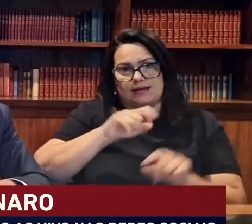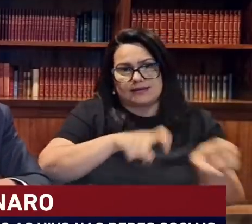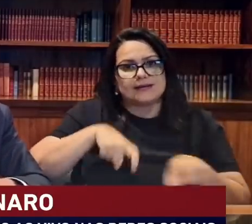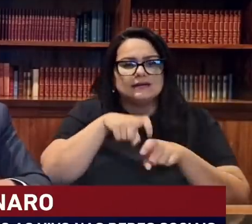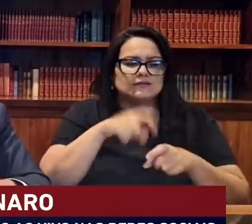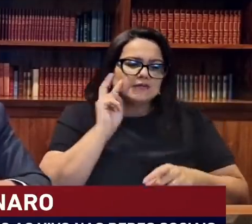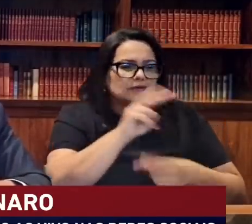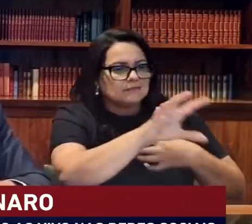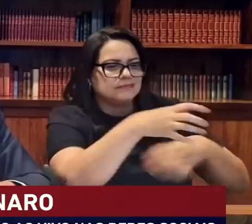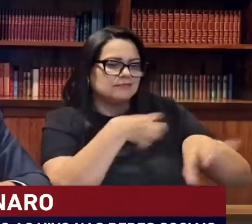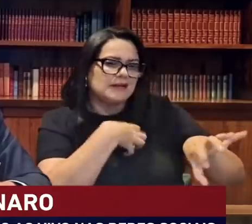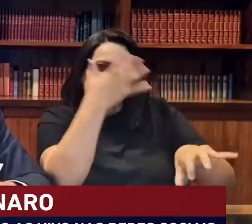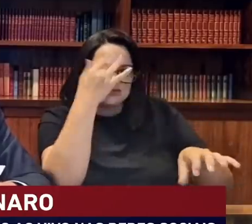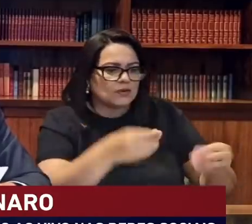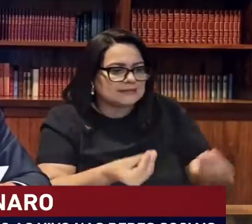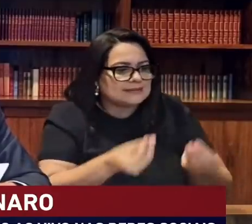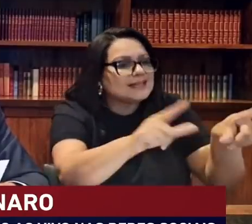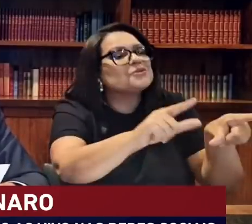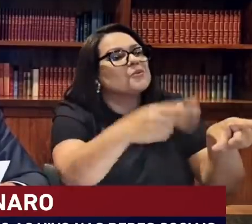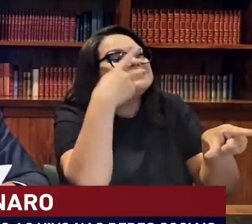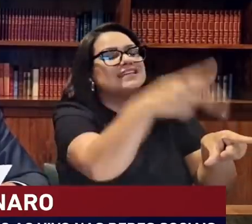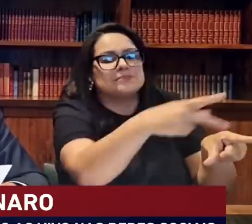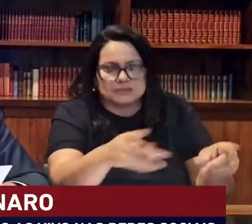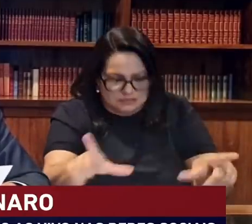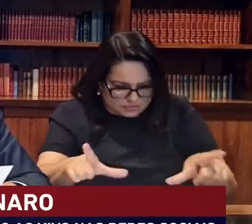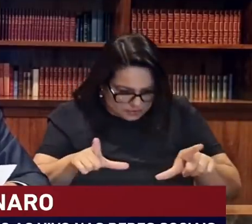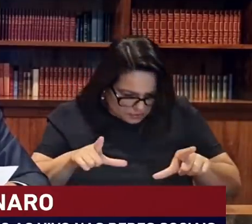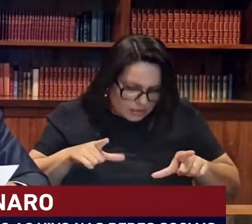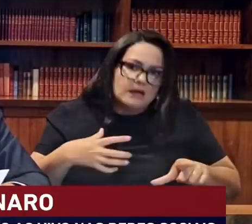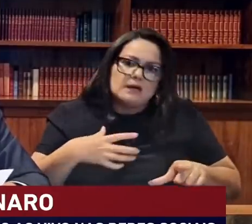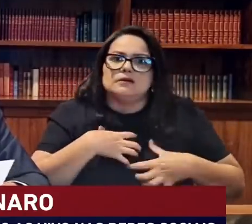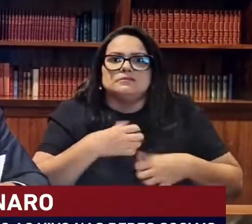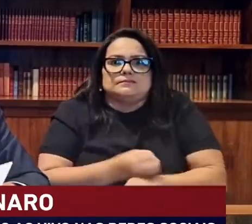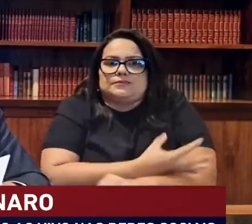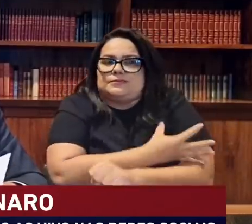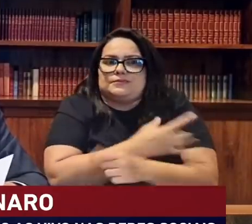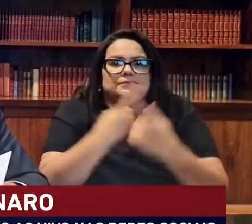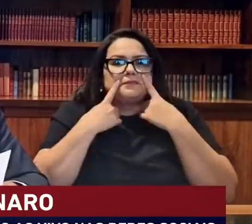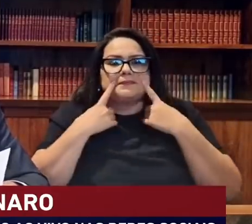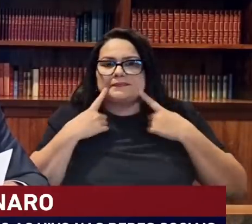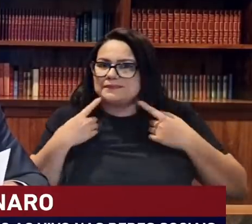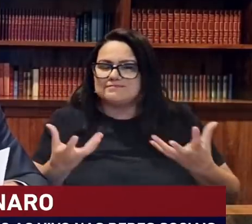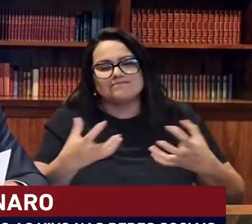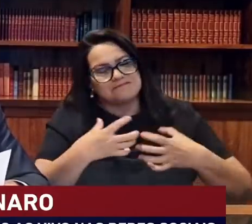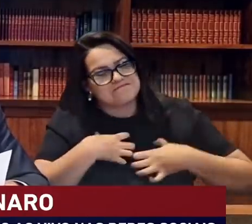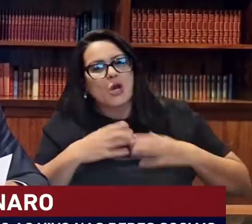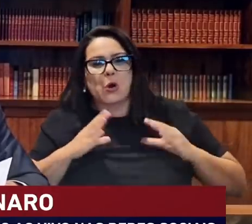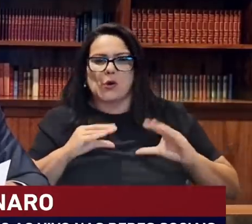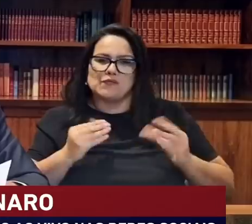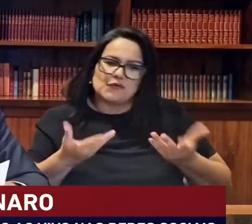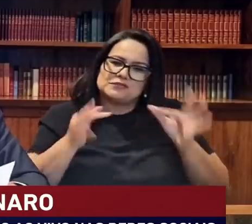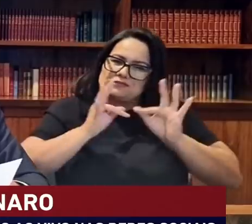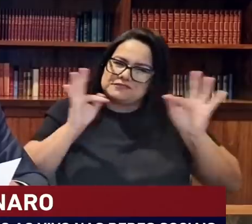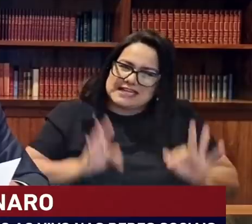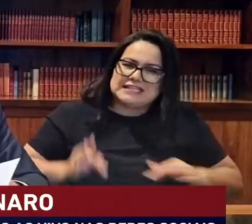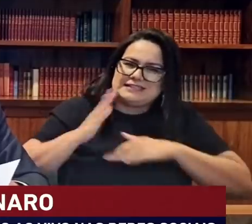recebem o título, choram, né? É uma coisa realmente que nos conforta, está dando essa dignidade para essas pessoas